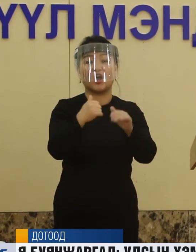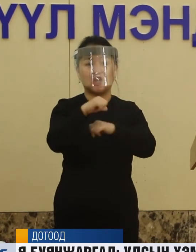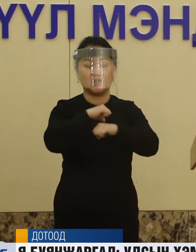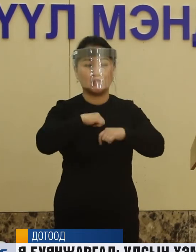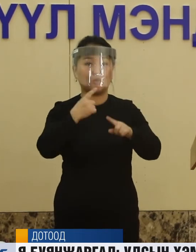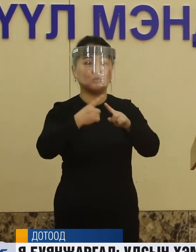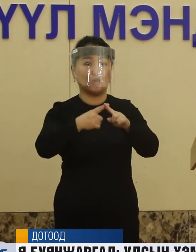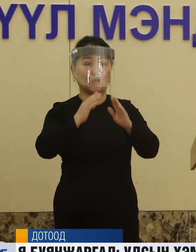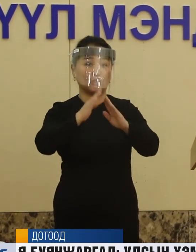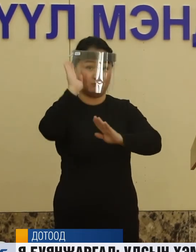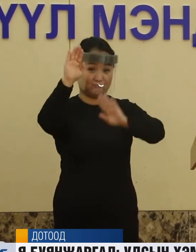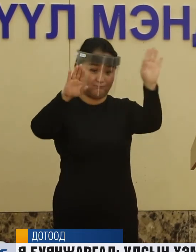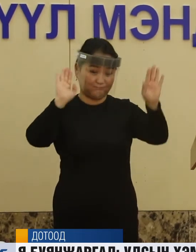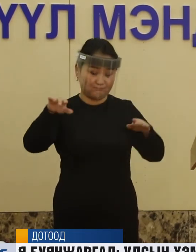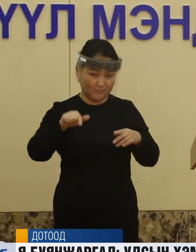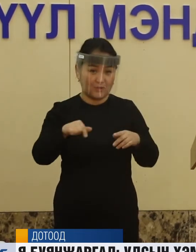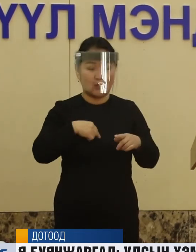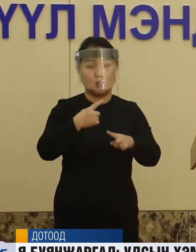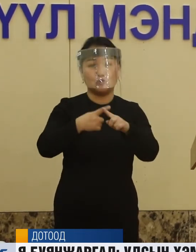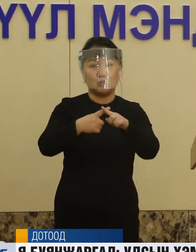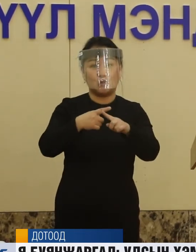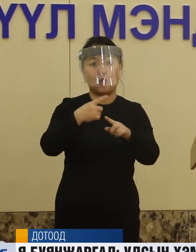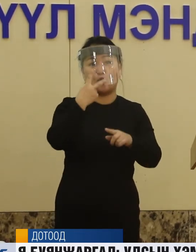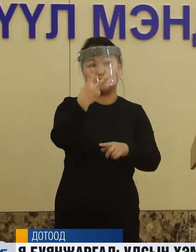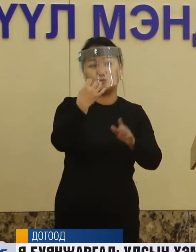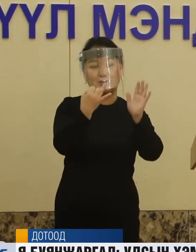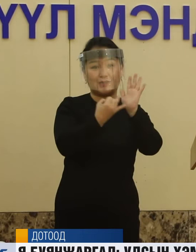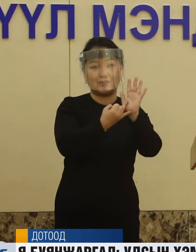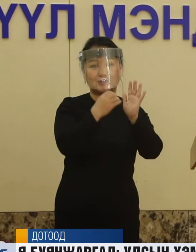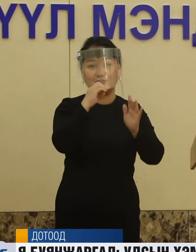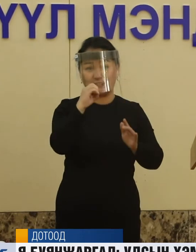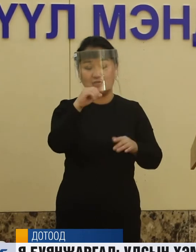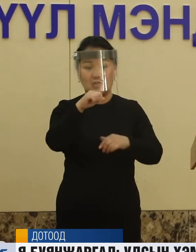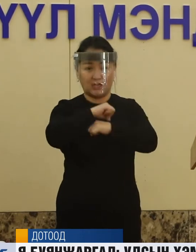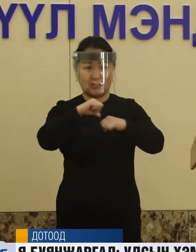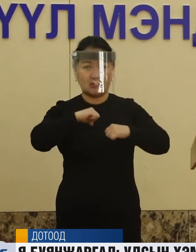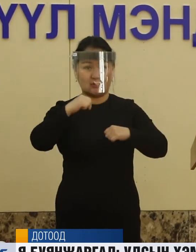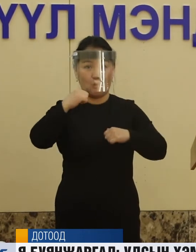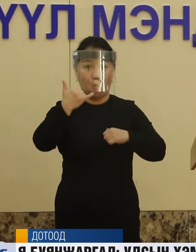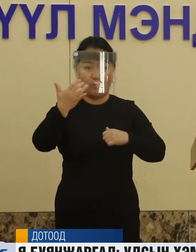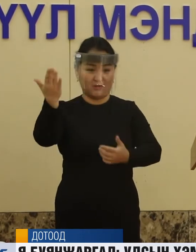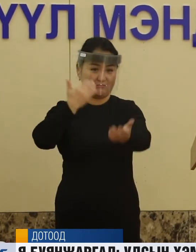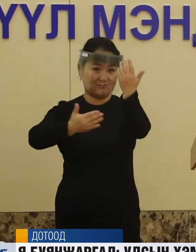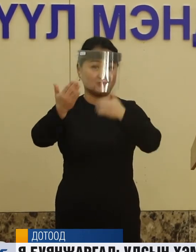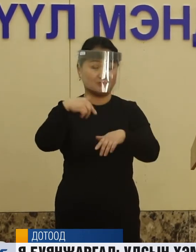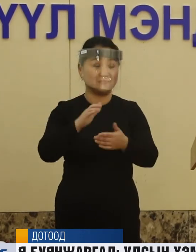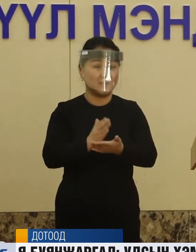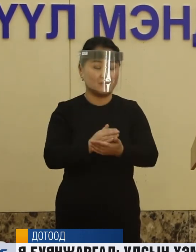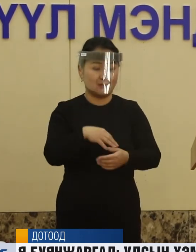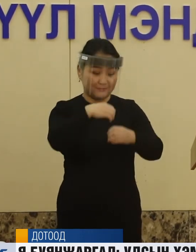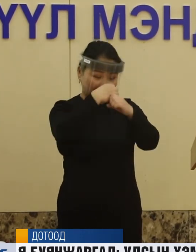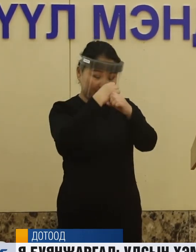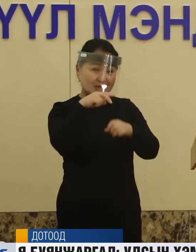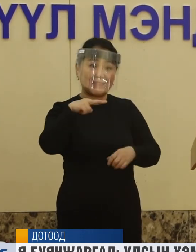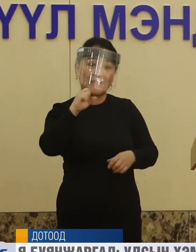хөдөөгийн тусгаарлалтаас 270 иргэн бол ирж гэрийн тусгаарлалтанд бол орсон байгаа. За лабораторийн